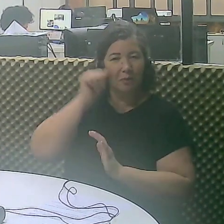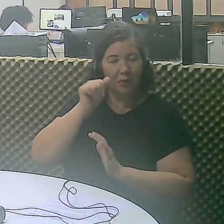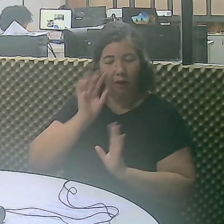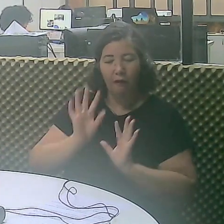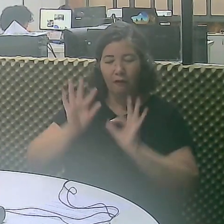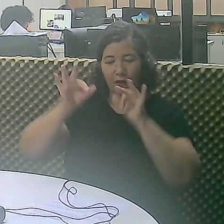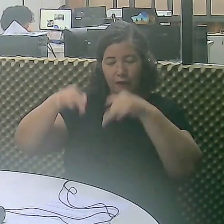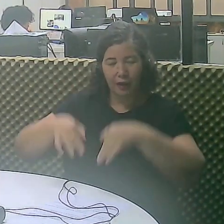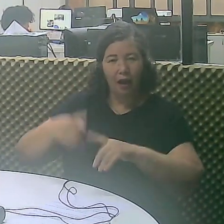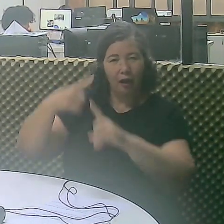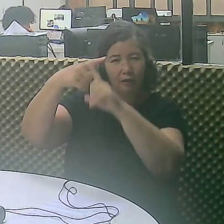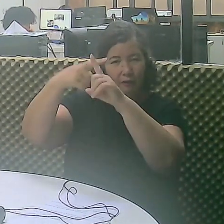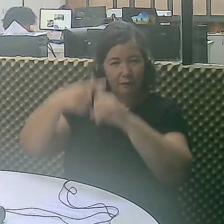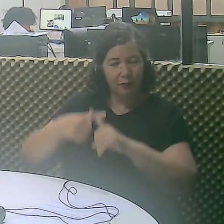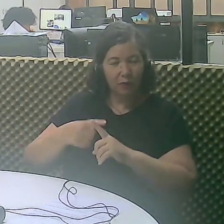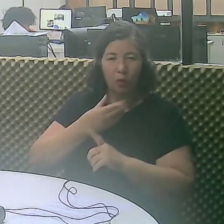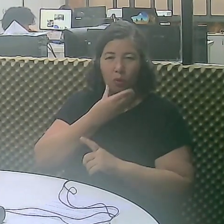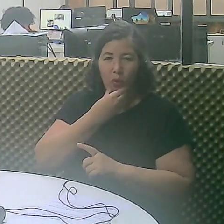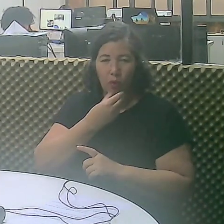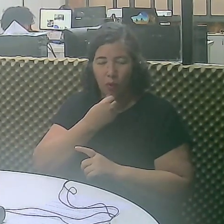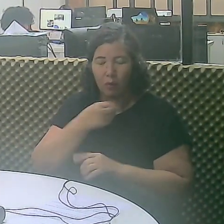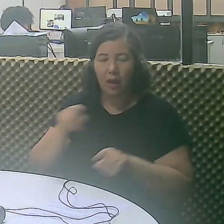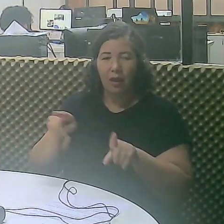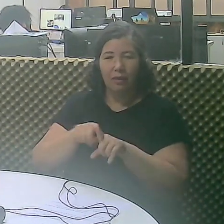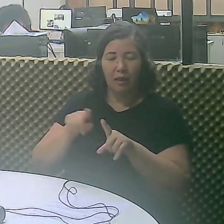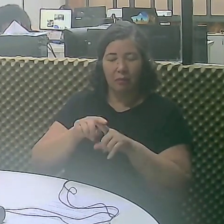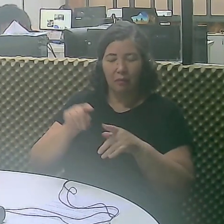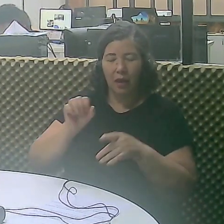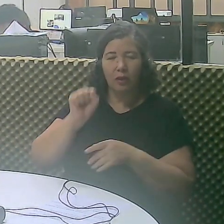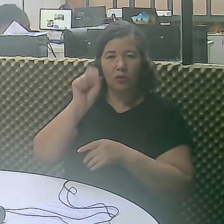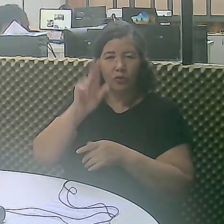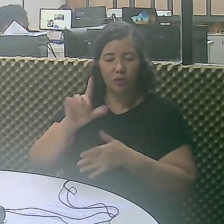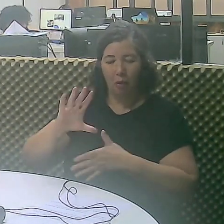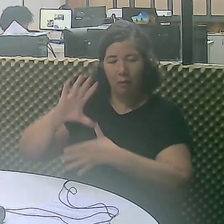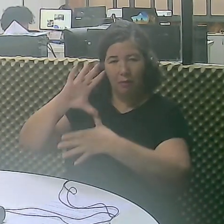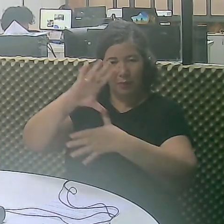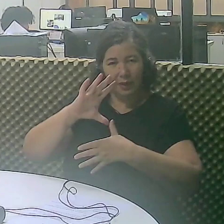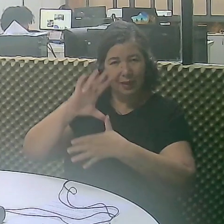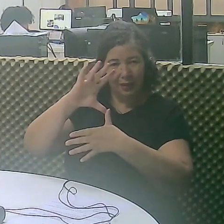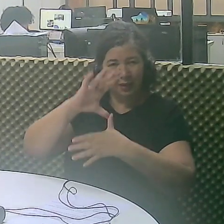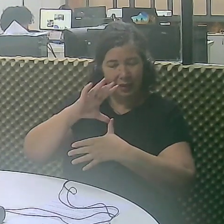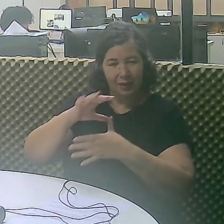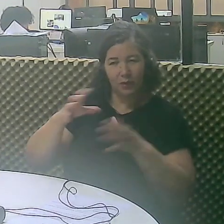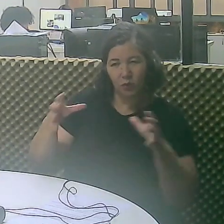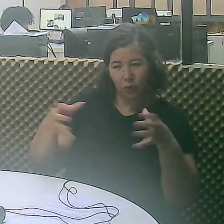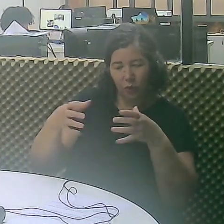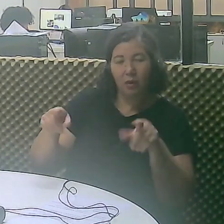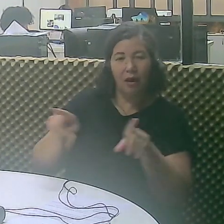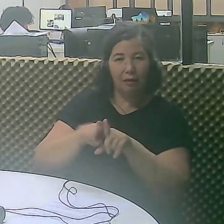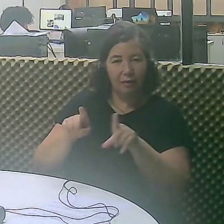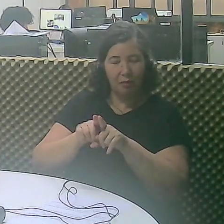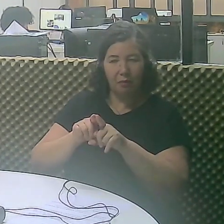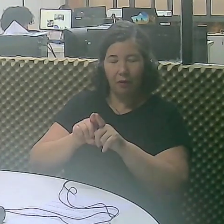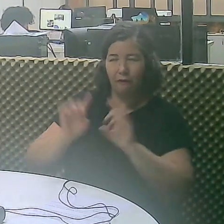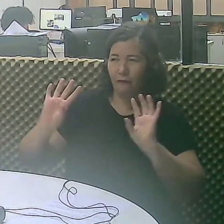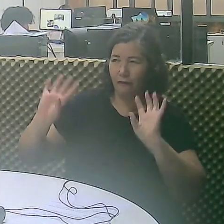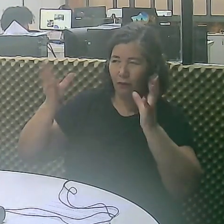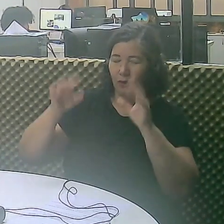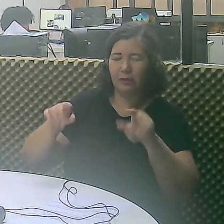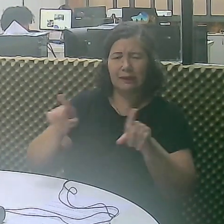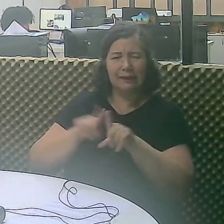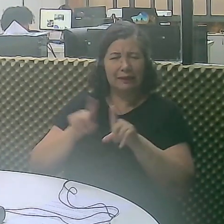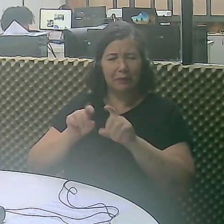Masculina, Sul-Americano Feminino de Clubes e torneio pré-olímpico feminino de vôlei, além de shows e artistas como Roberto